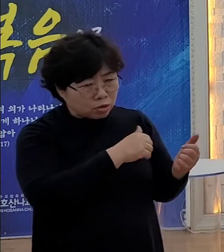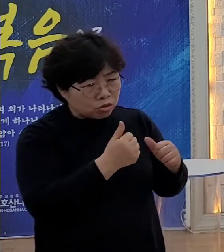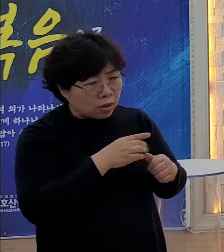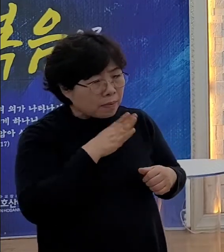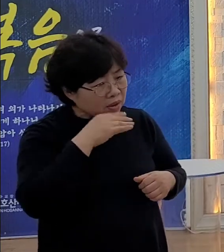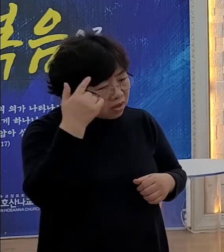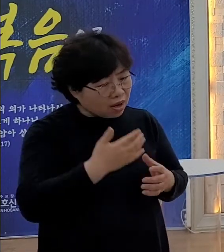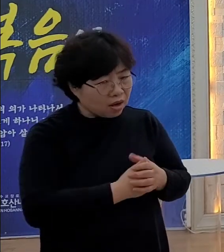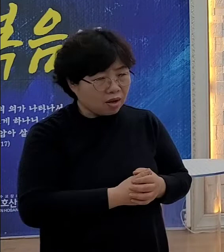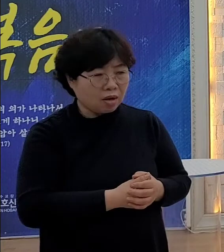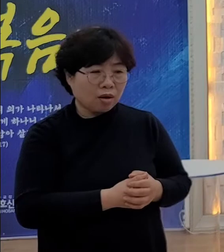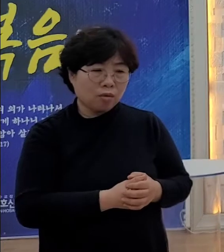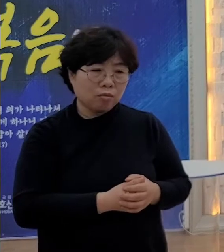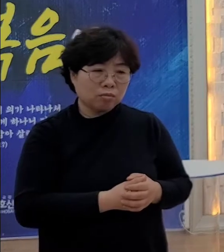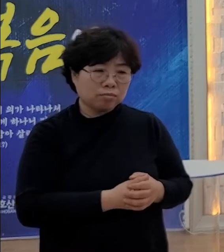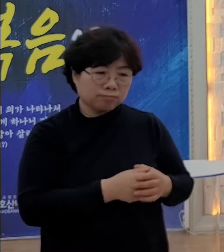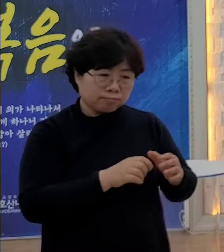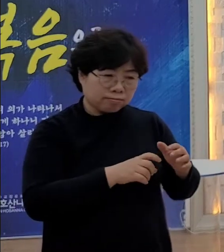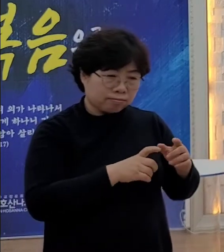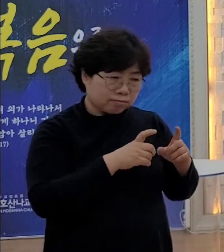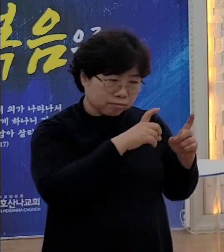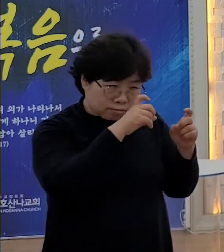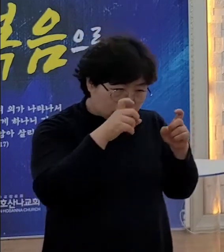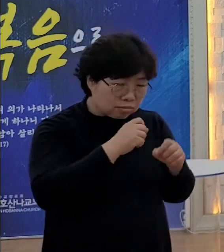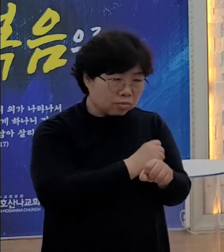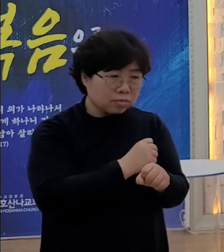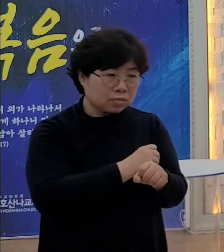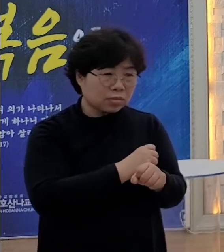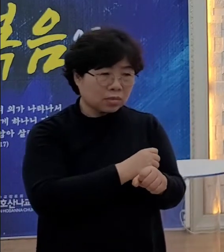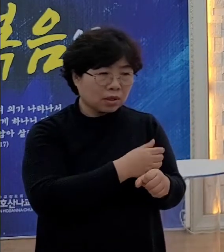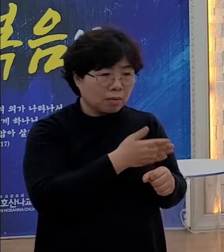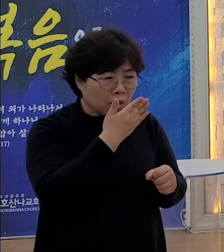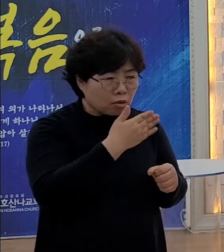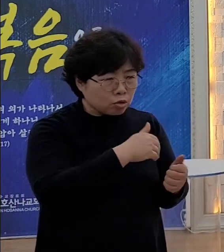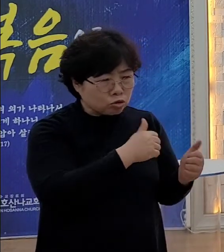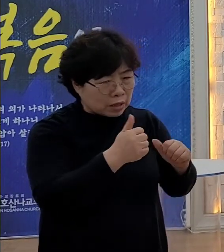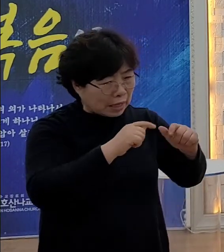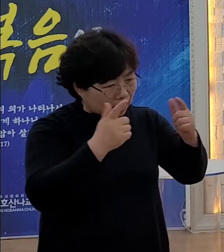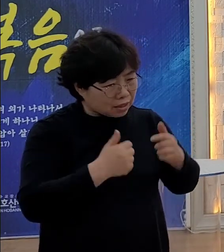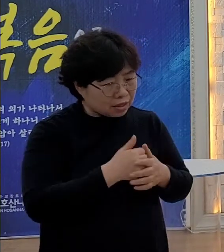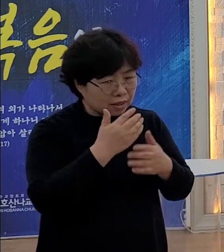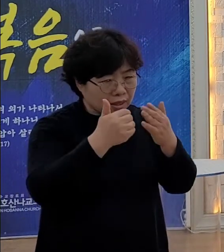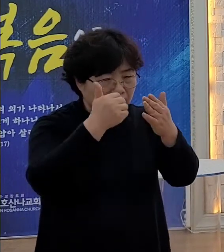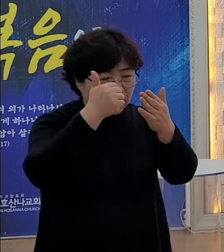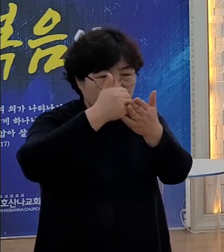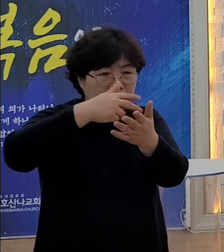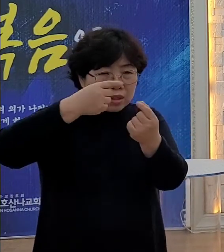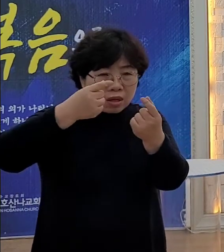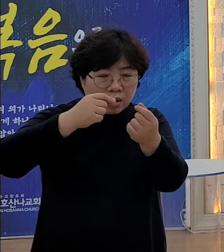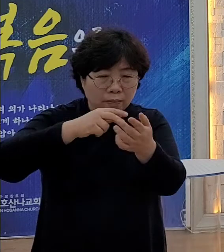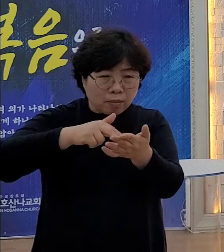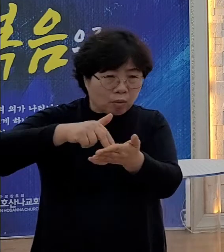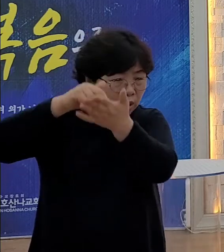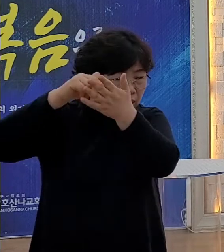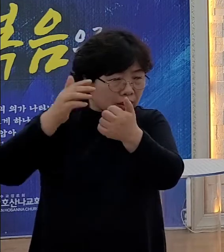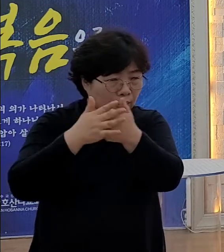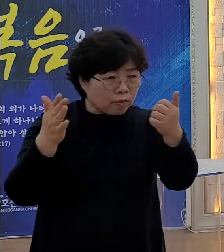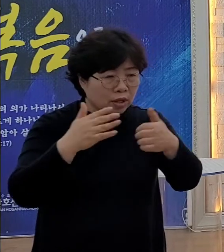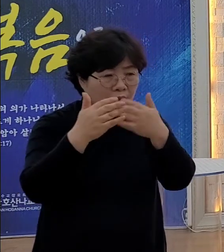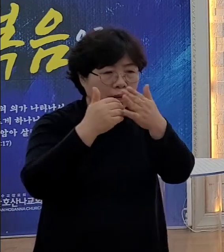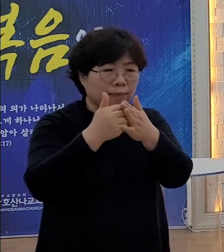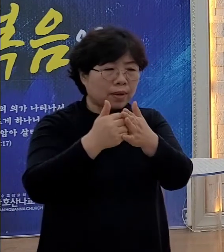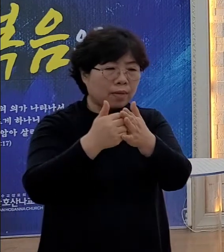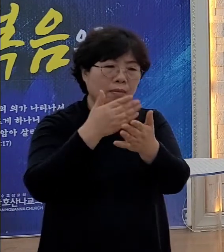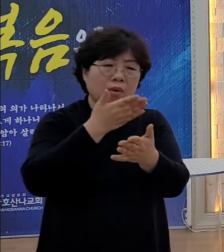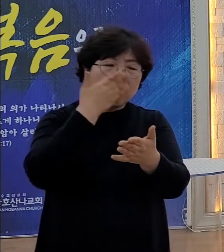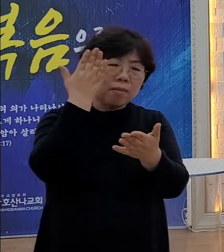아이고, 바보야. 죽기는 뭘 죽어. 그거 먹으면 네가 하나님처럼 될까봐 하나님이 못 먹게